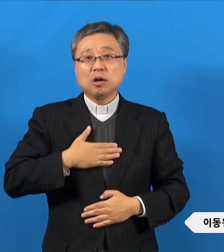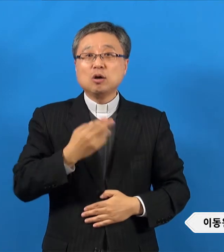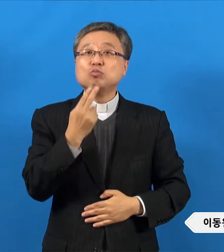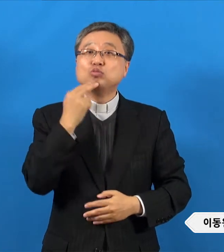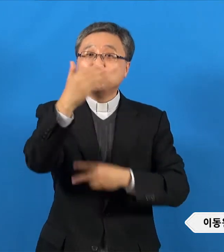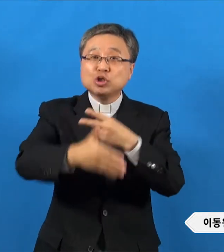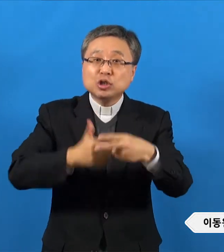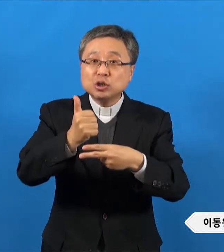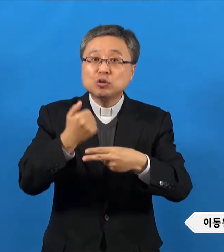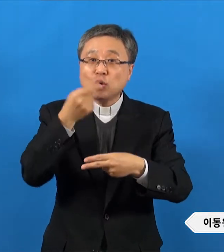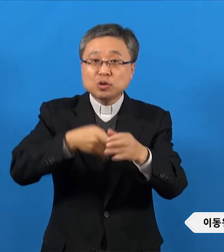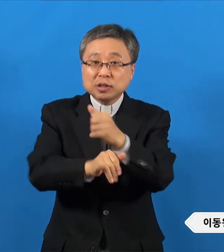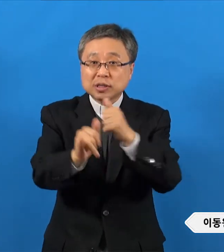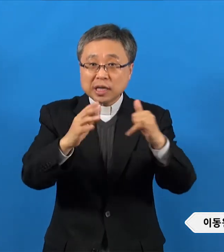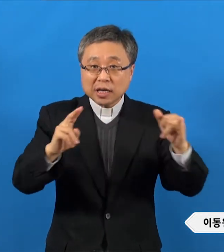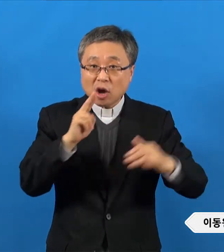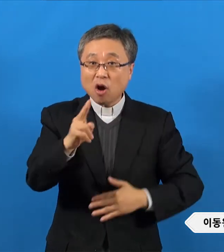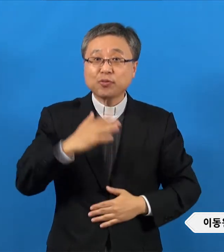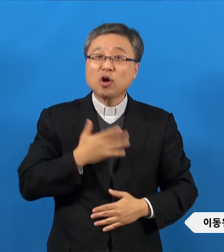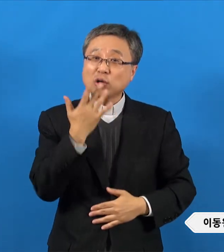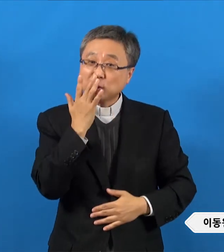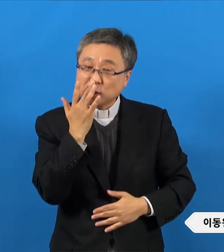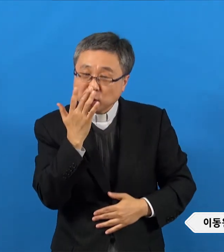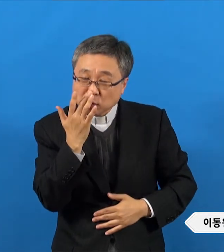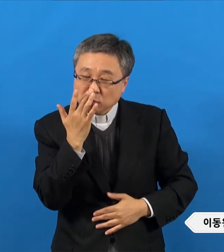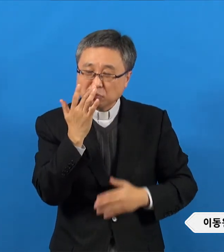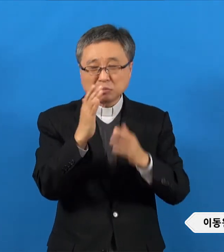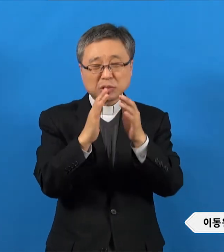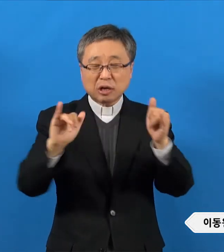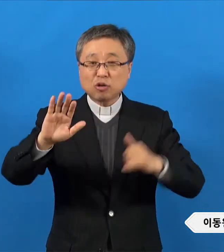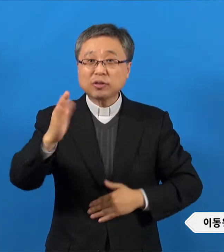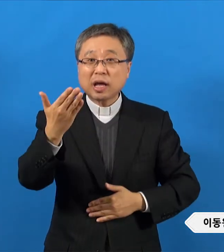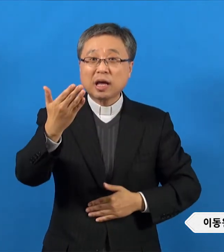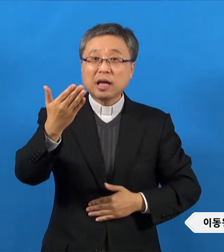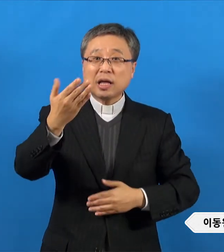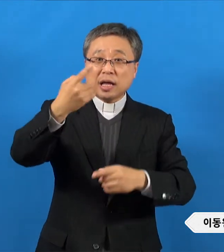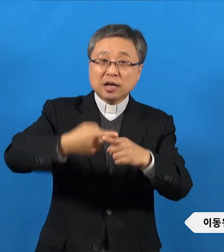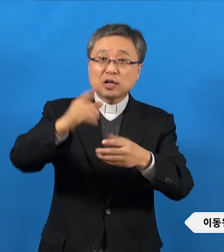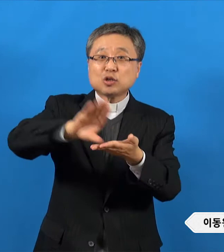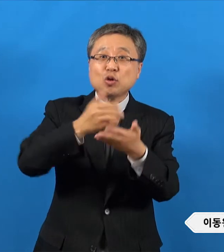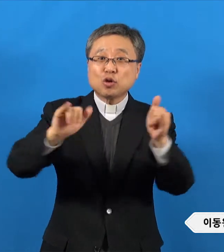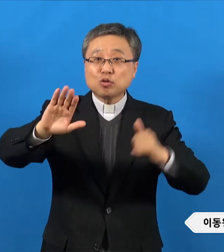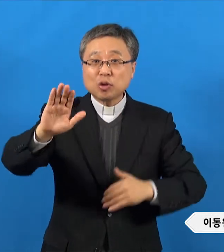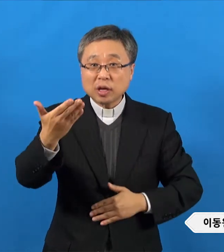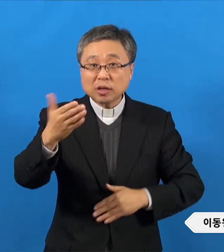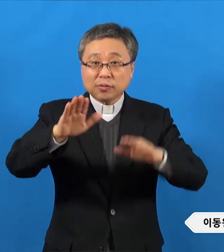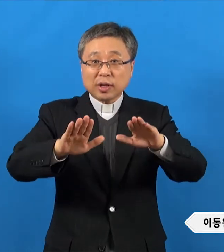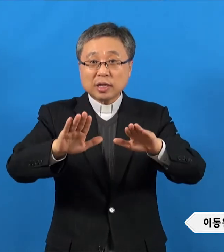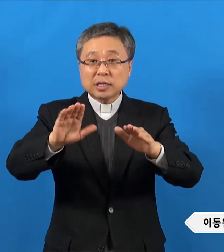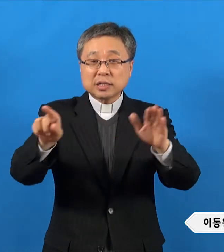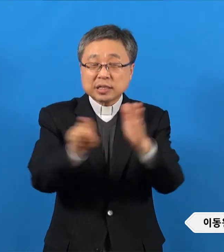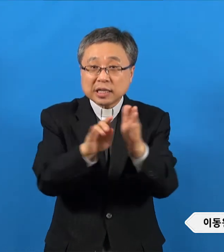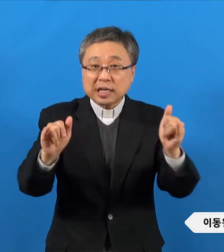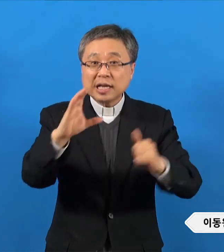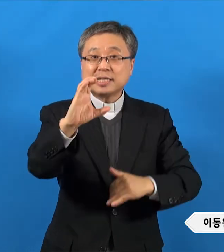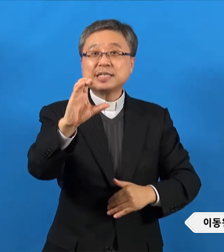무신론자요, 불가지론자였다가 그리스도인이 된 유명한 현대의 그 신앙인 가운데 C.S. 루이스라는 분이